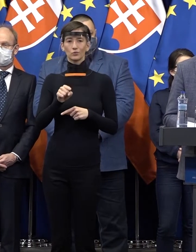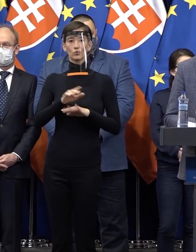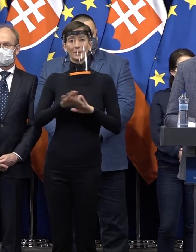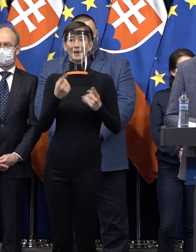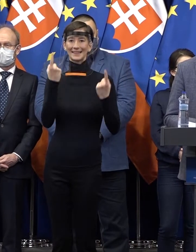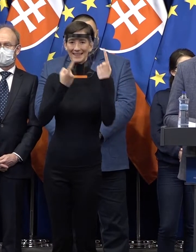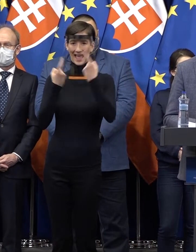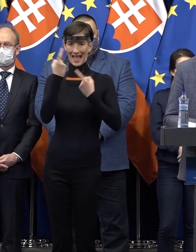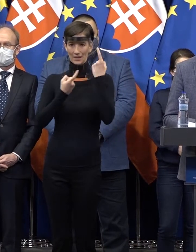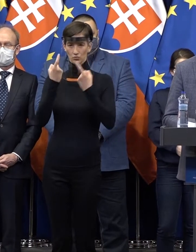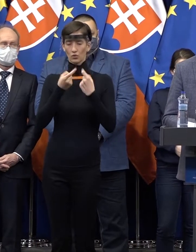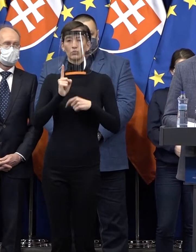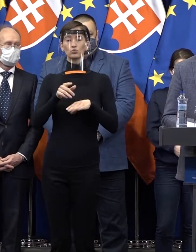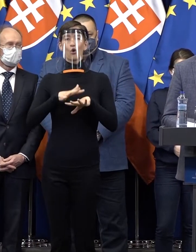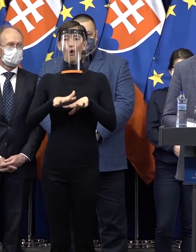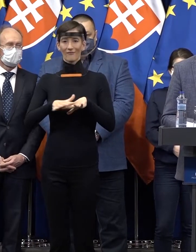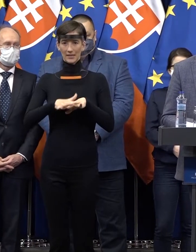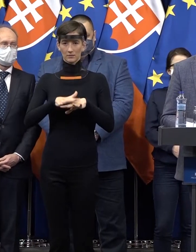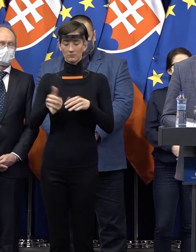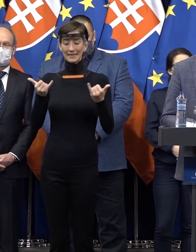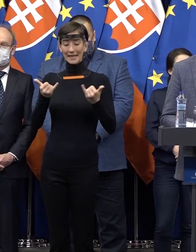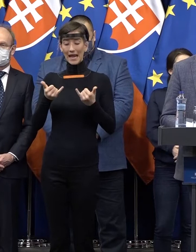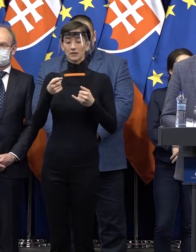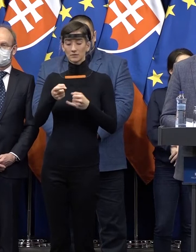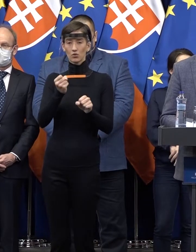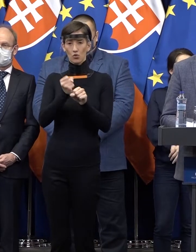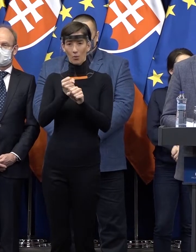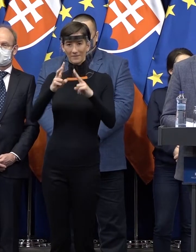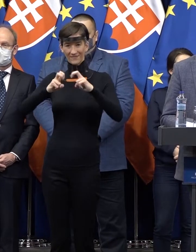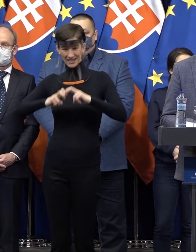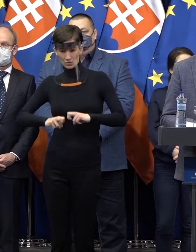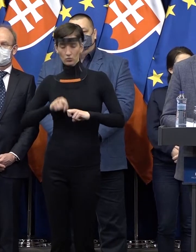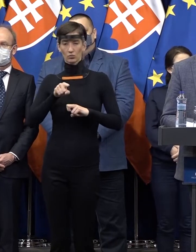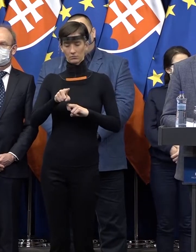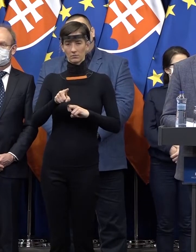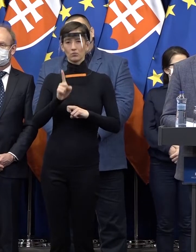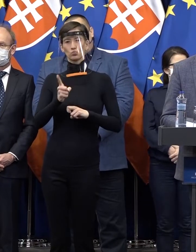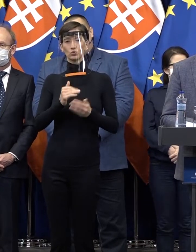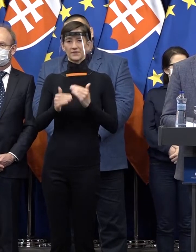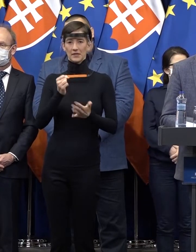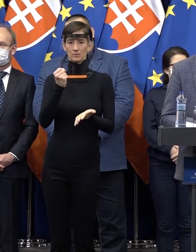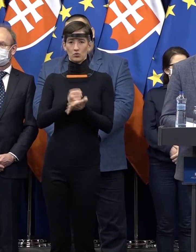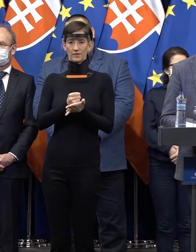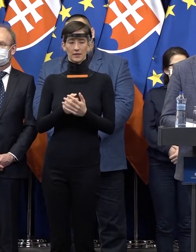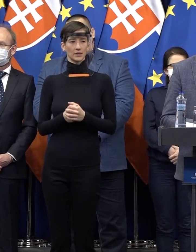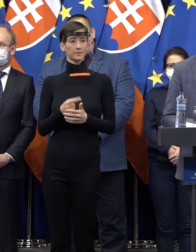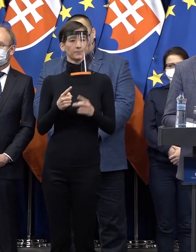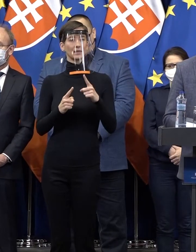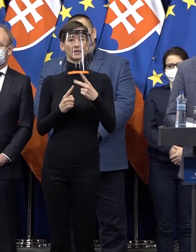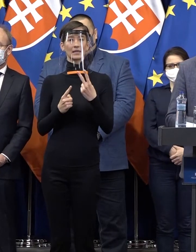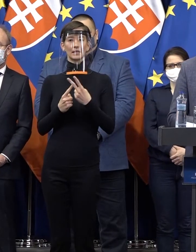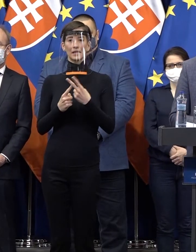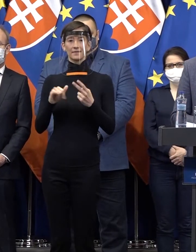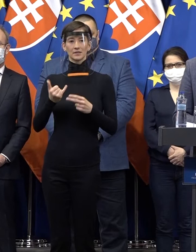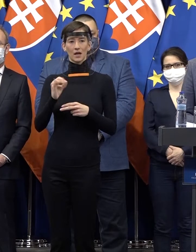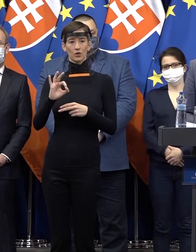sa na to nespoliehala. Prebiehajú štúdie, ktoré nám povedia viac. Ďakujem pekne. Televízia JOJ.